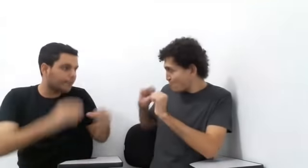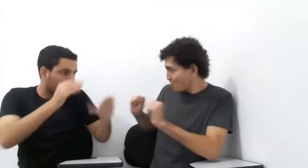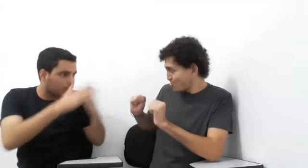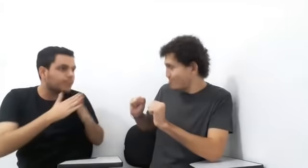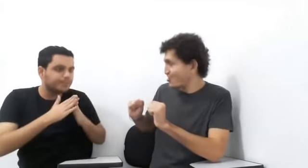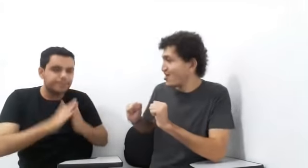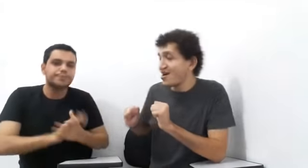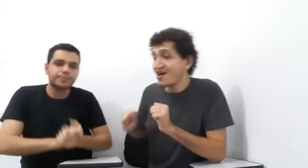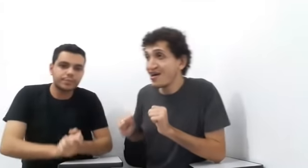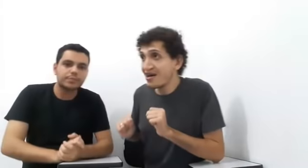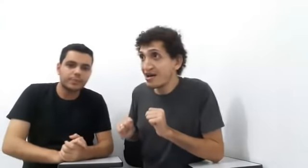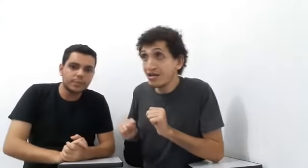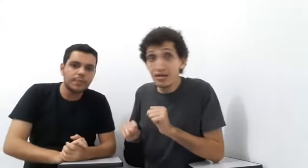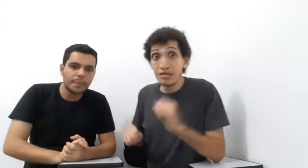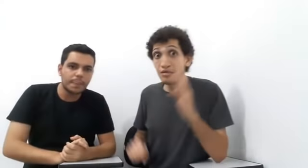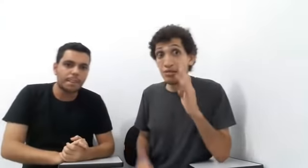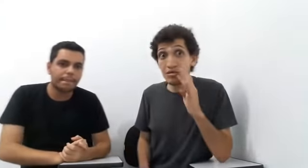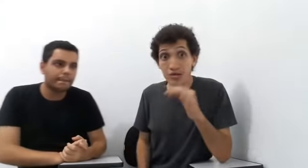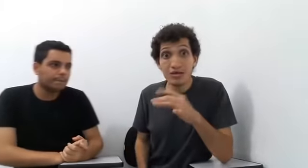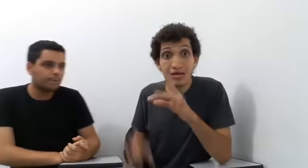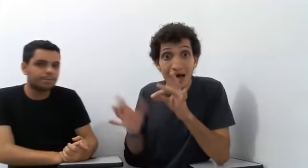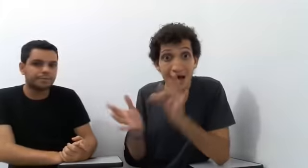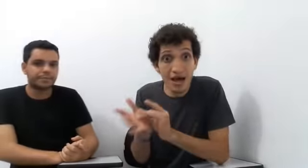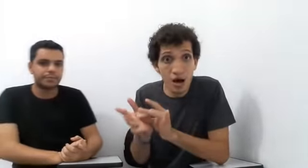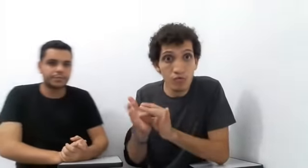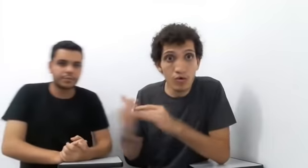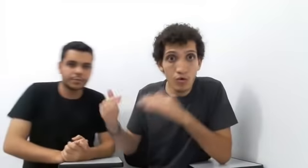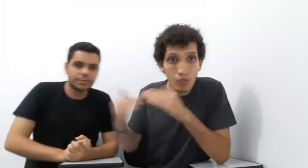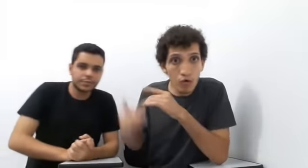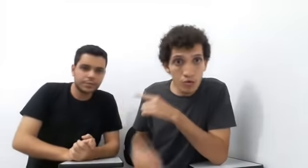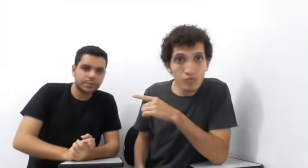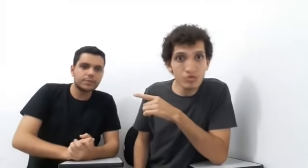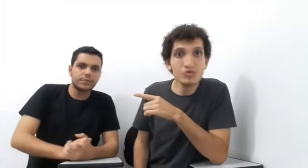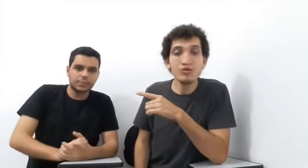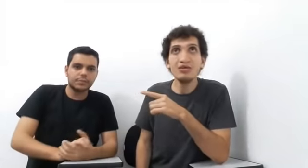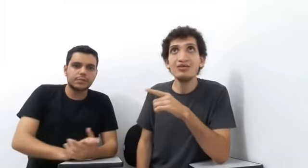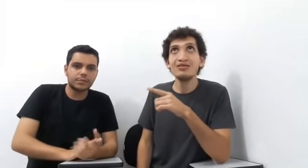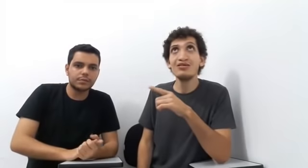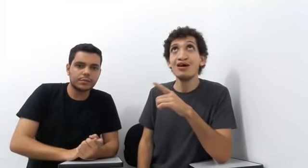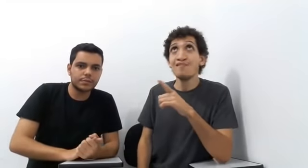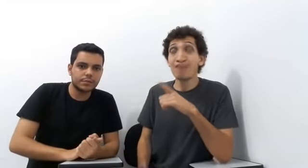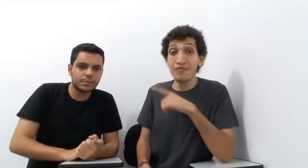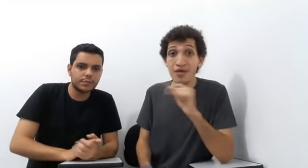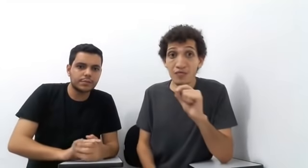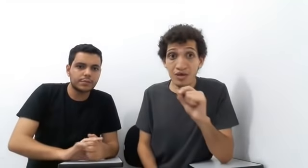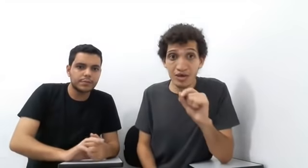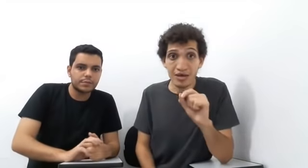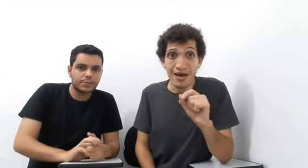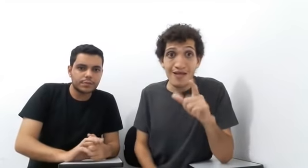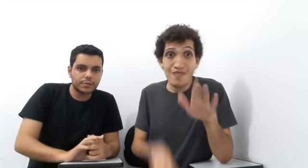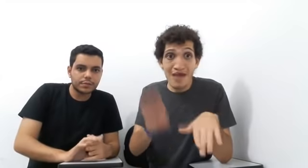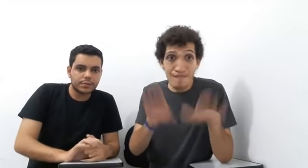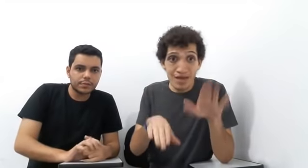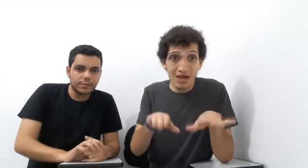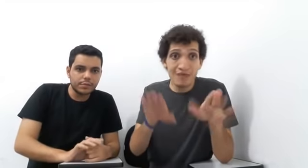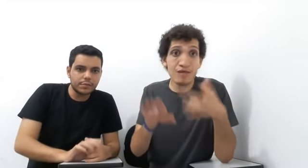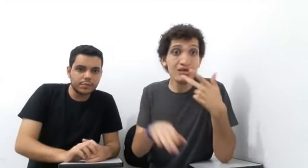favor. Isso é real, concordo com isso, e vai ter o quê?